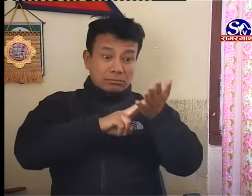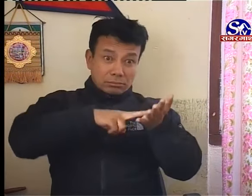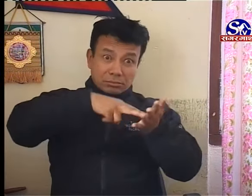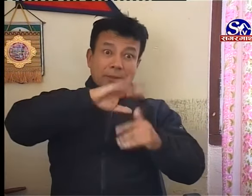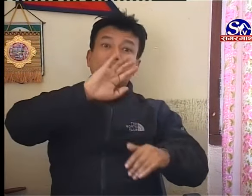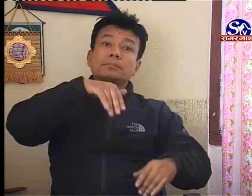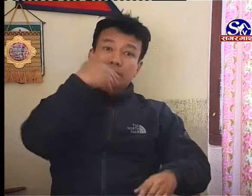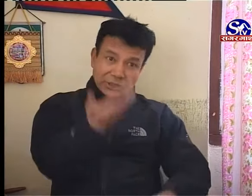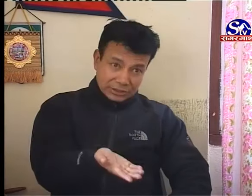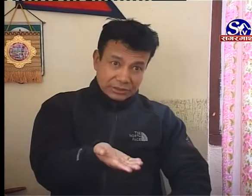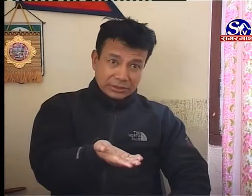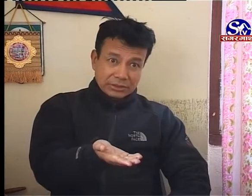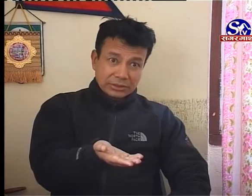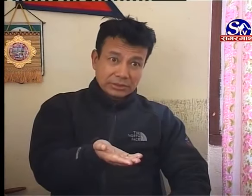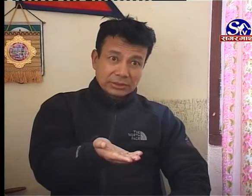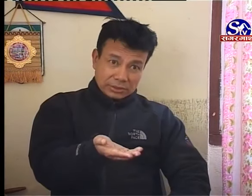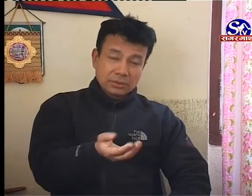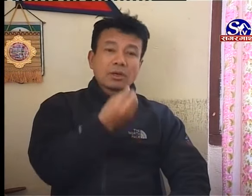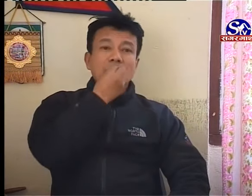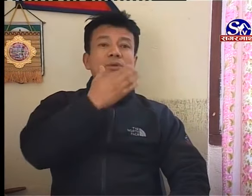साङ्केतिक भाषामा सक्षम भइसकेपछि मात्र